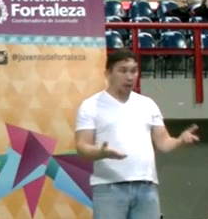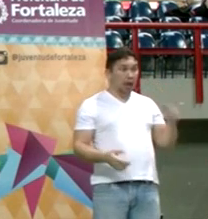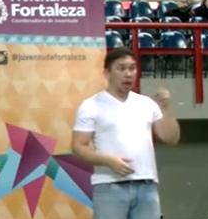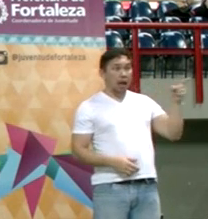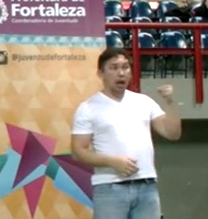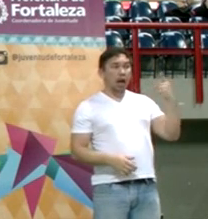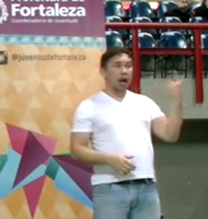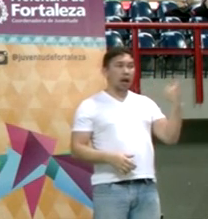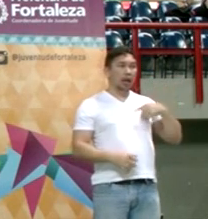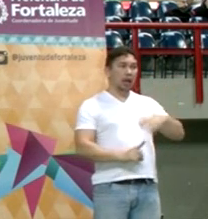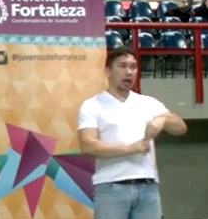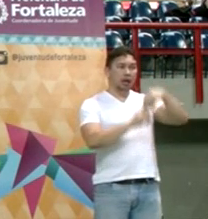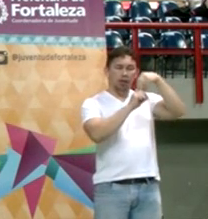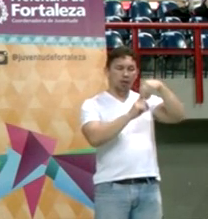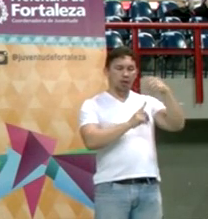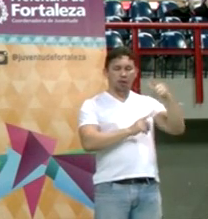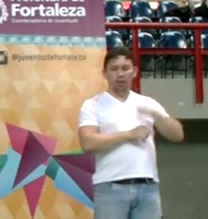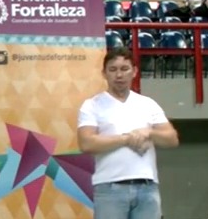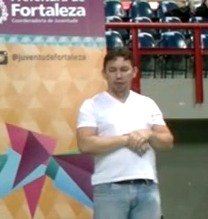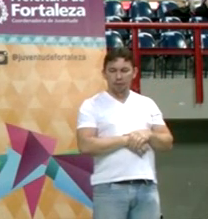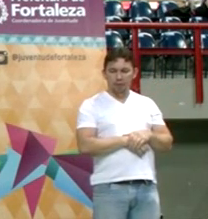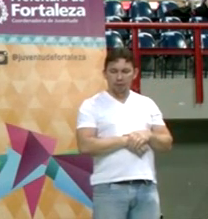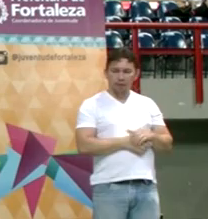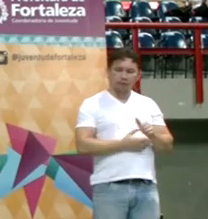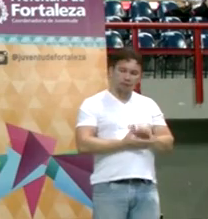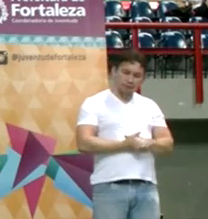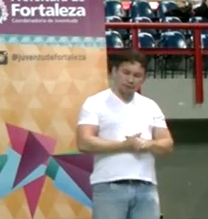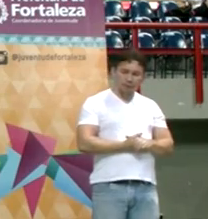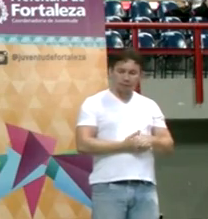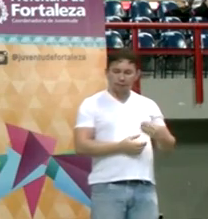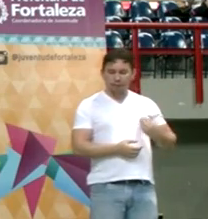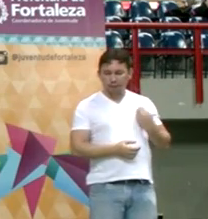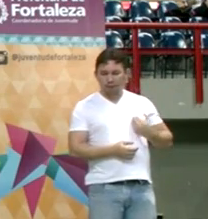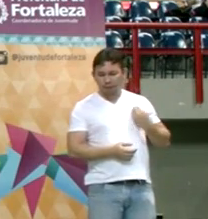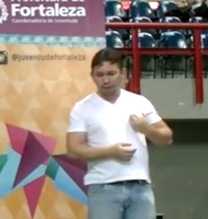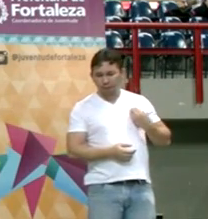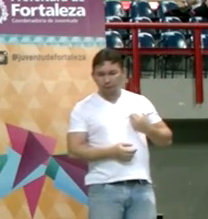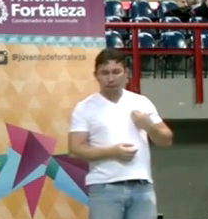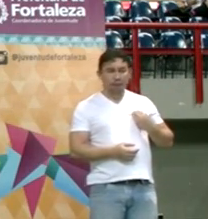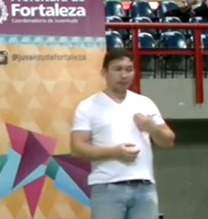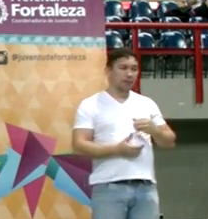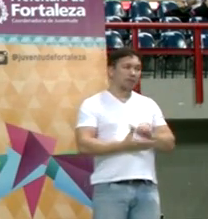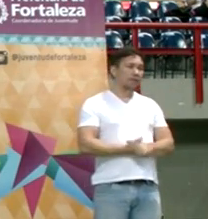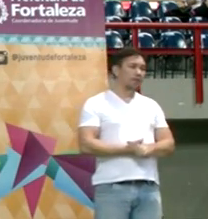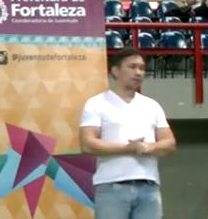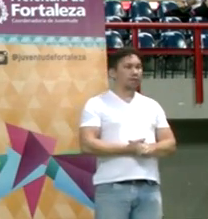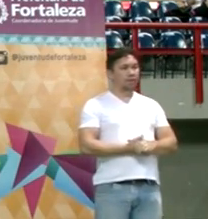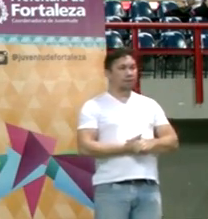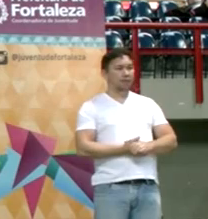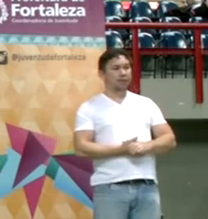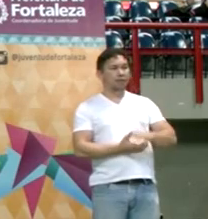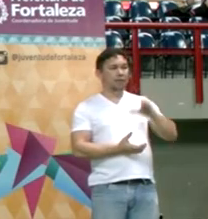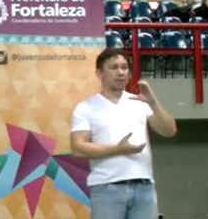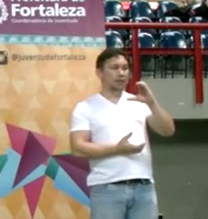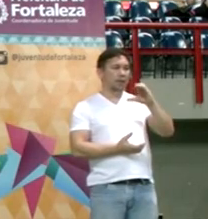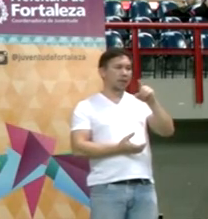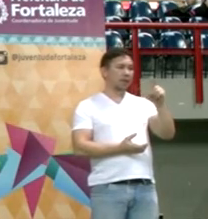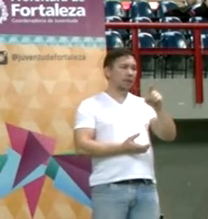que lá ela não chama de absolutismo, ela chama de czarismo, CZ, tá? Cesarismo,